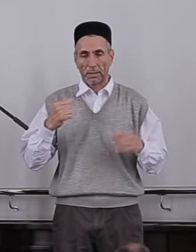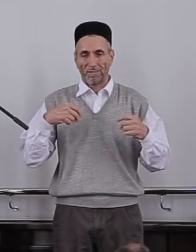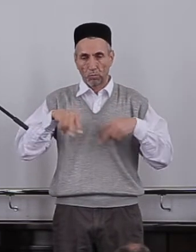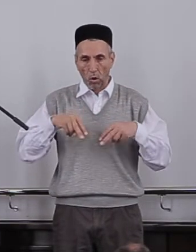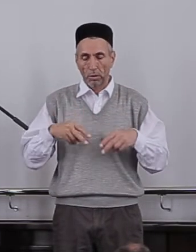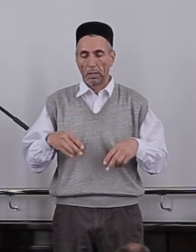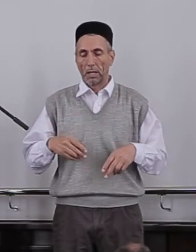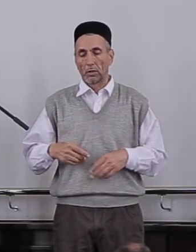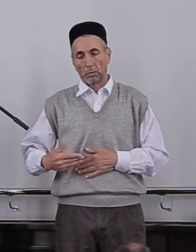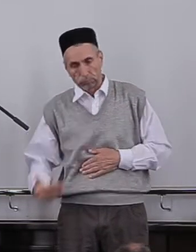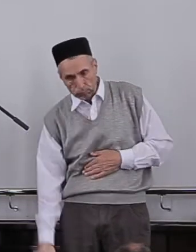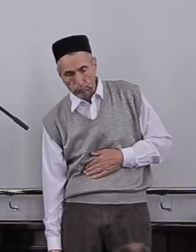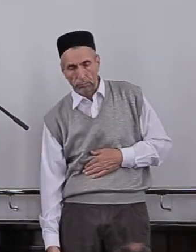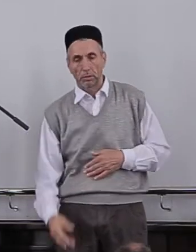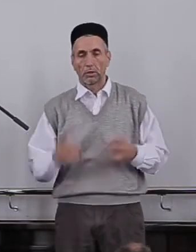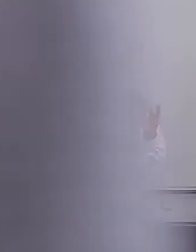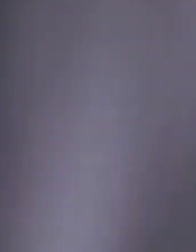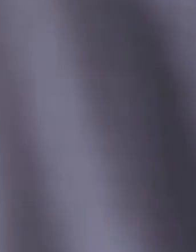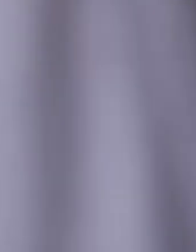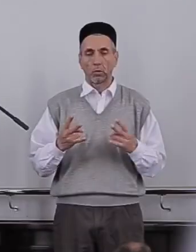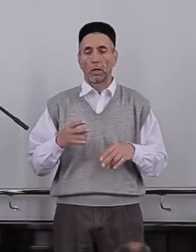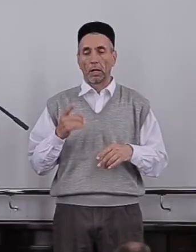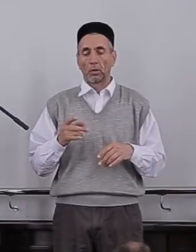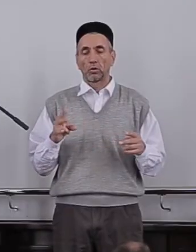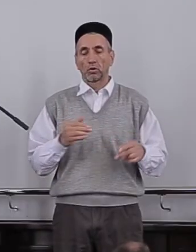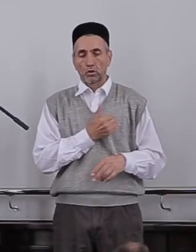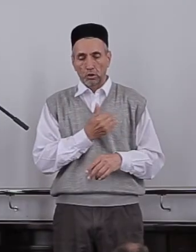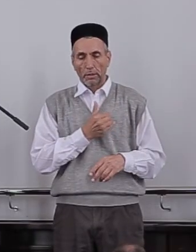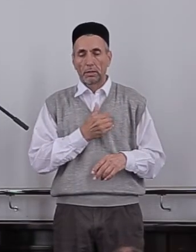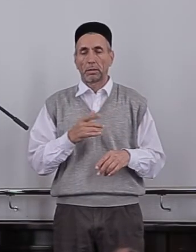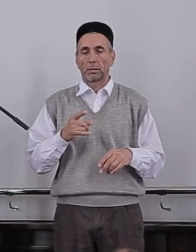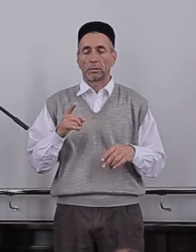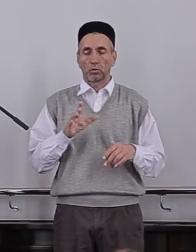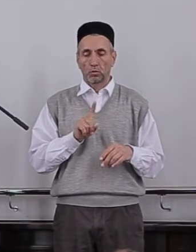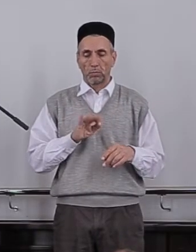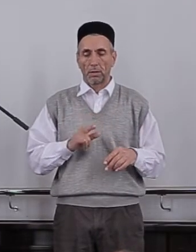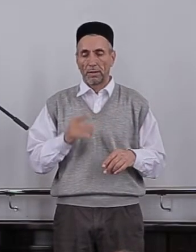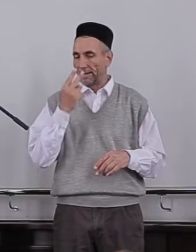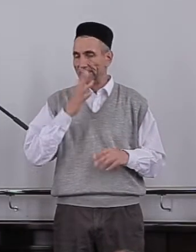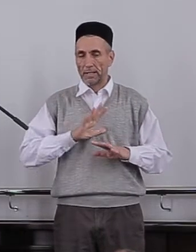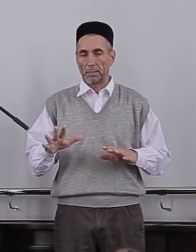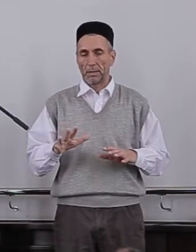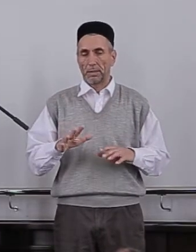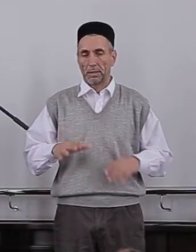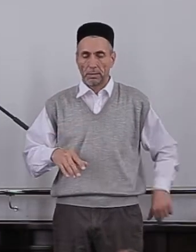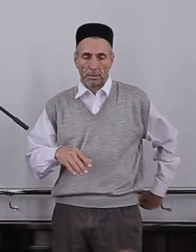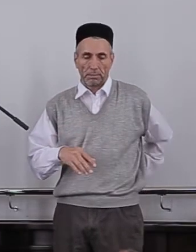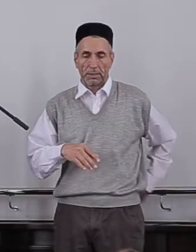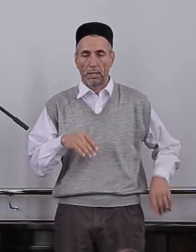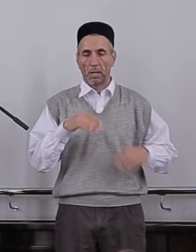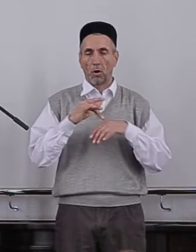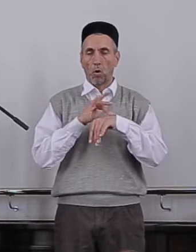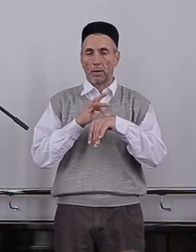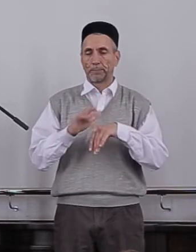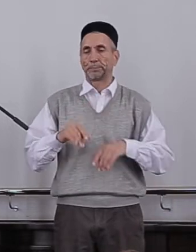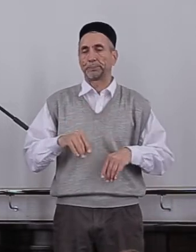булсын, булса озынрак икән, әгәр дә ашылды икән, узаграк торды, намазыбыз бозылды. Шуңа күрә без бу әйберне башка аңларга аңлашырга